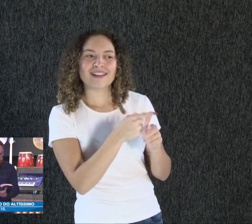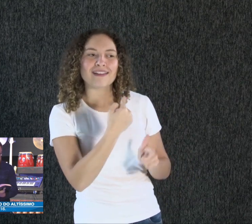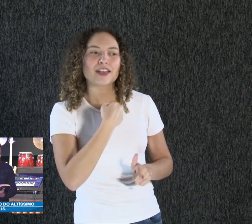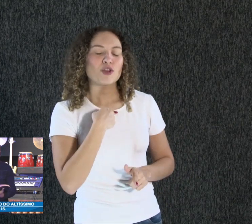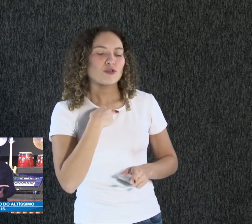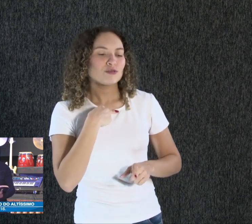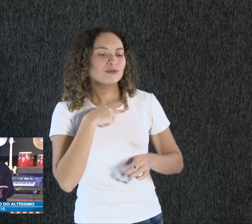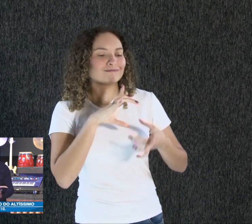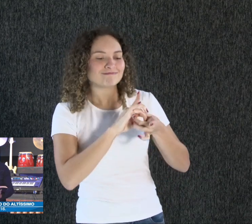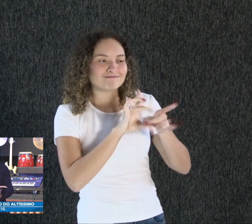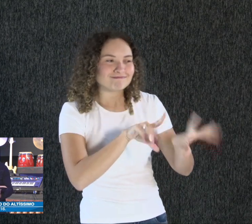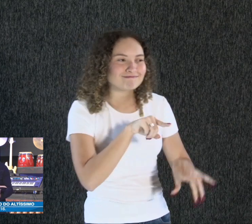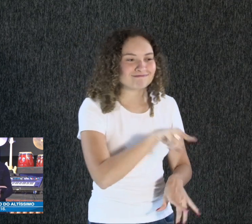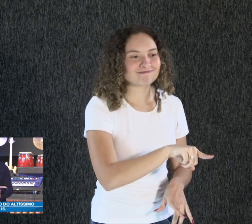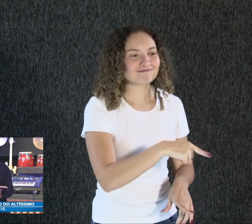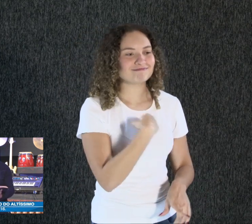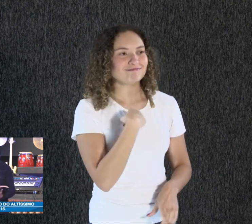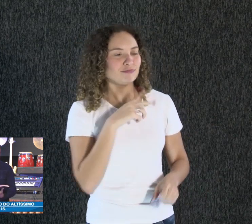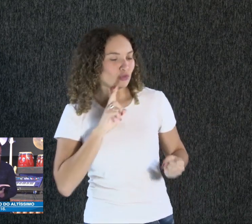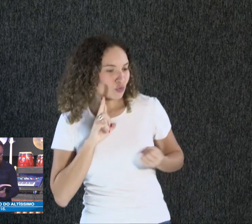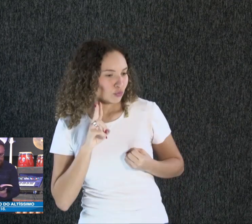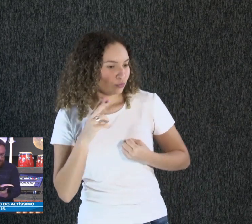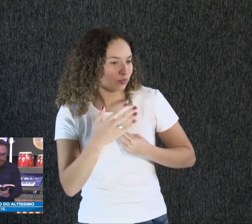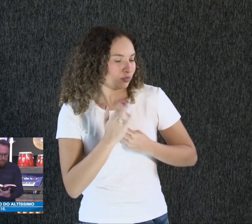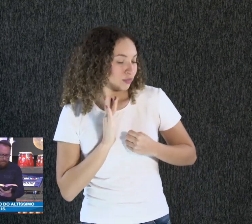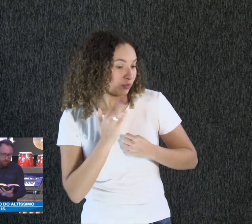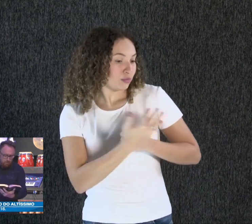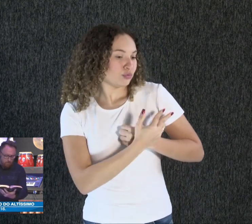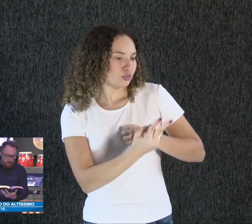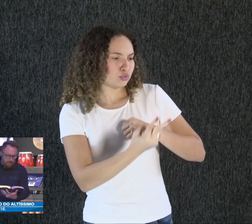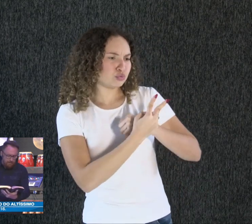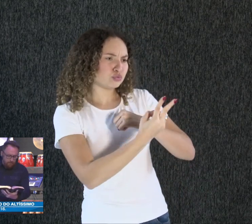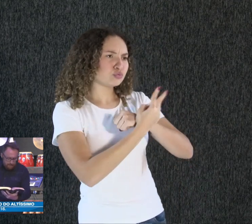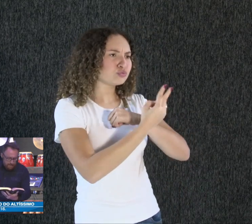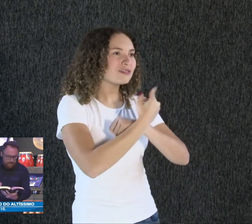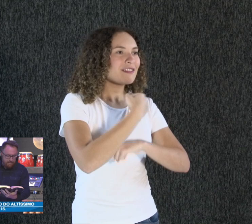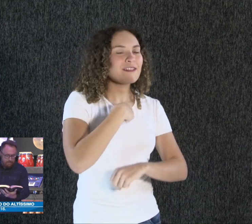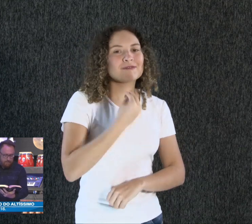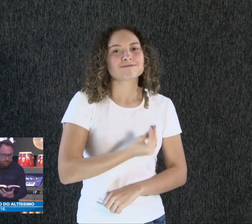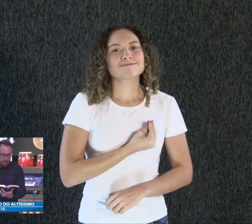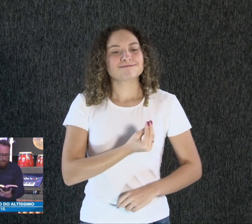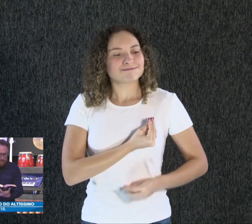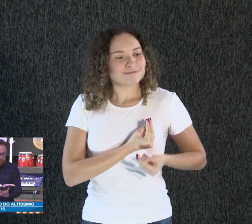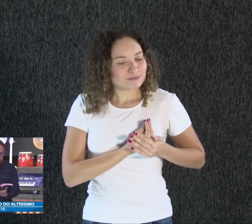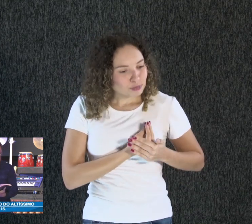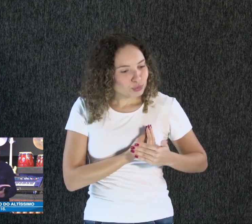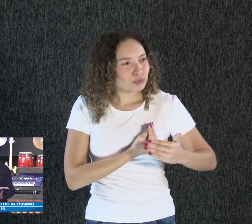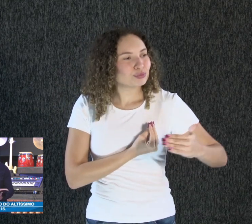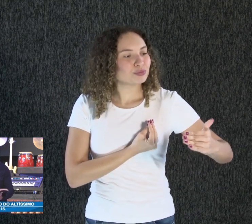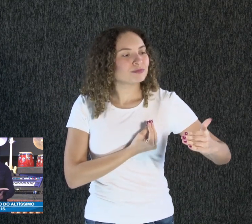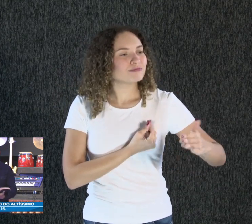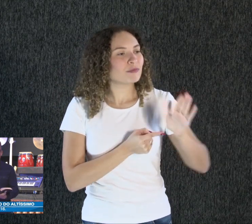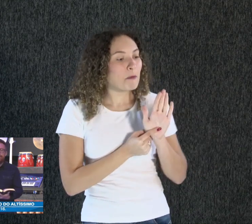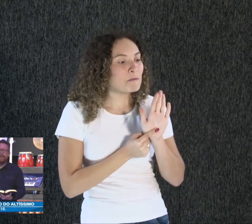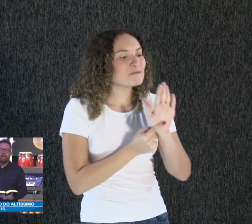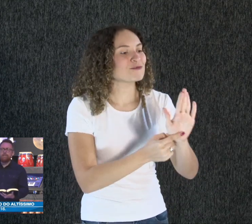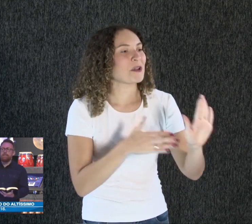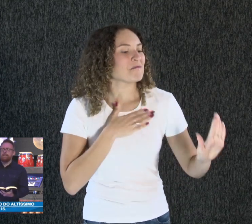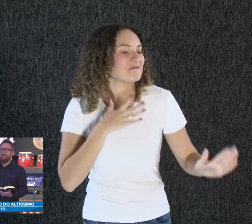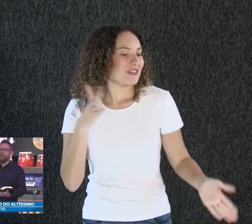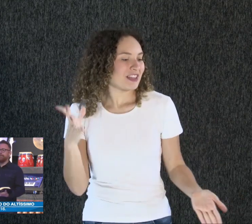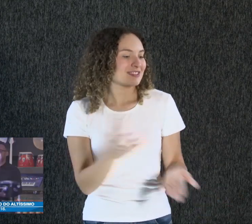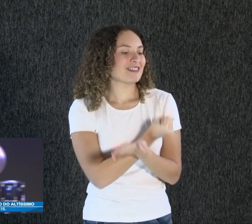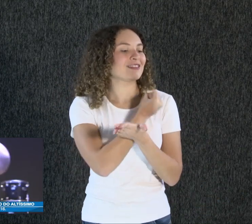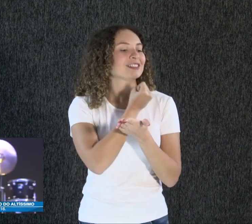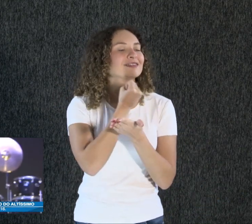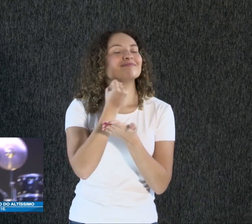ele. Vou livrá-lo e cobri-lo de honra. Vida longa eu lhe darei e lhe mostrarei a